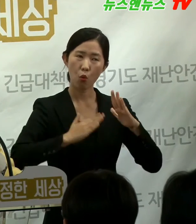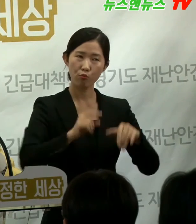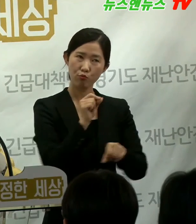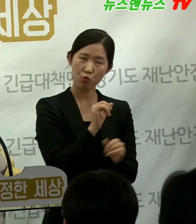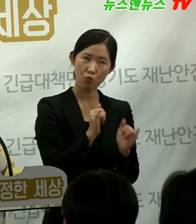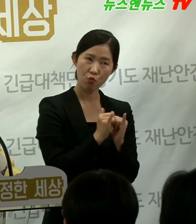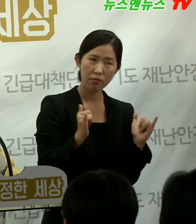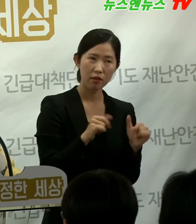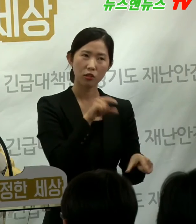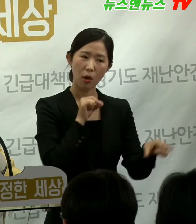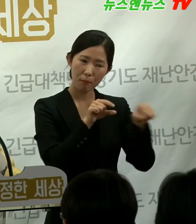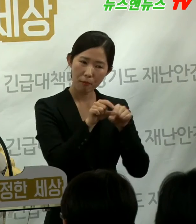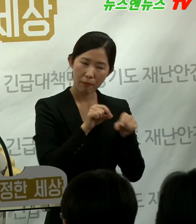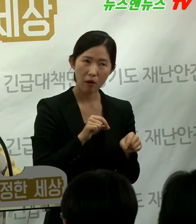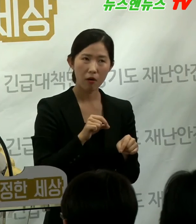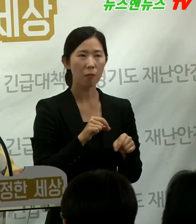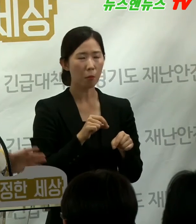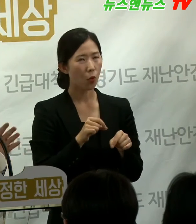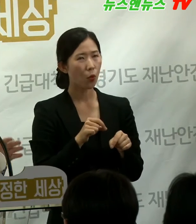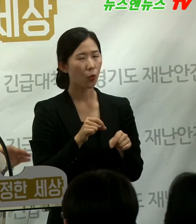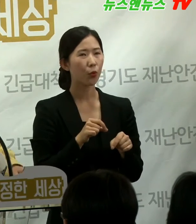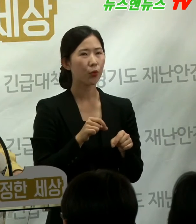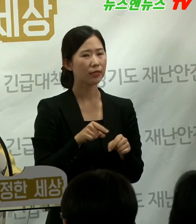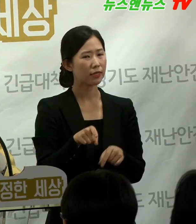하는 것을 통해서 좀 이렇게